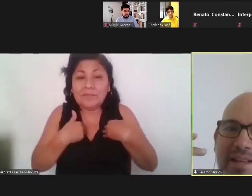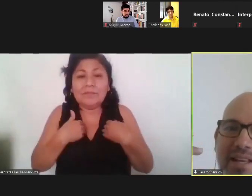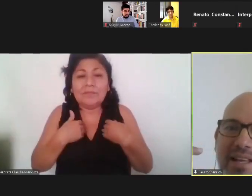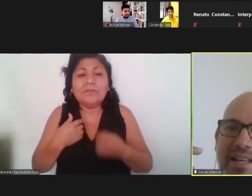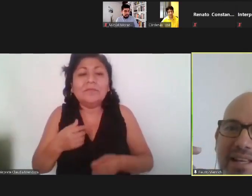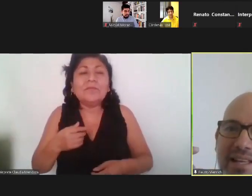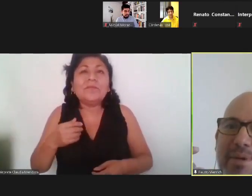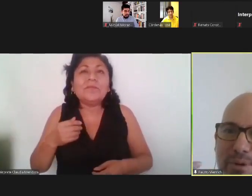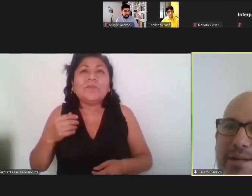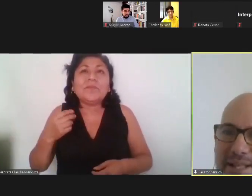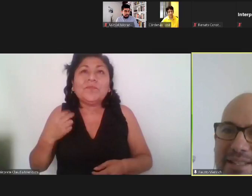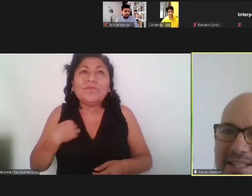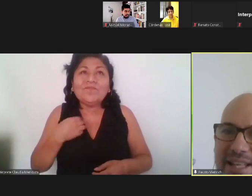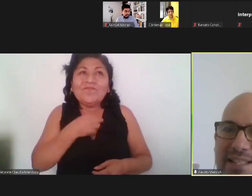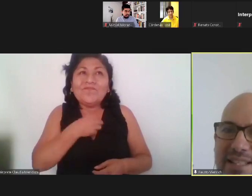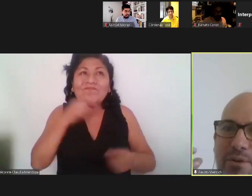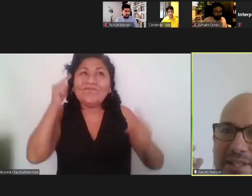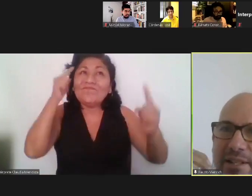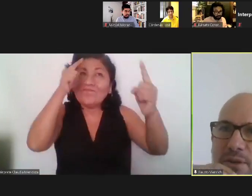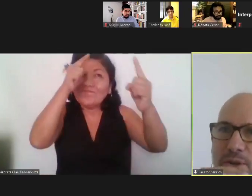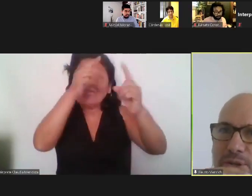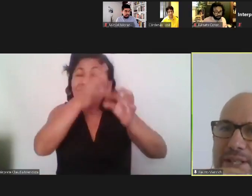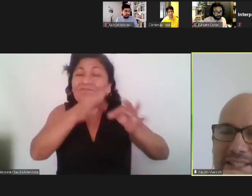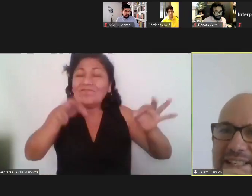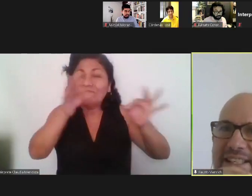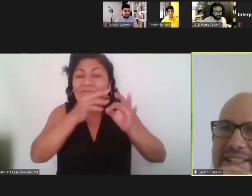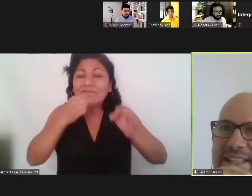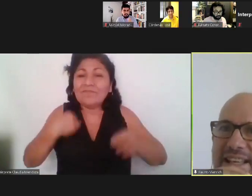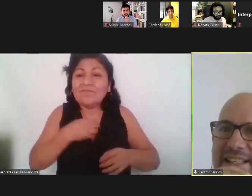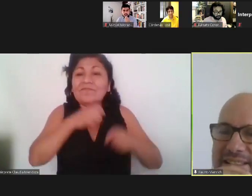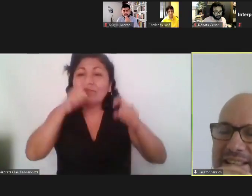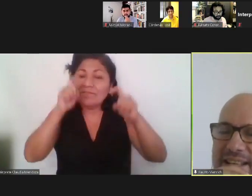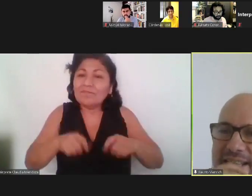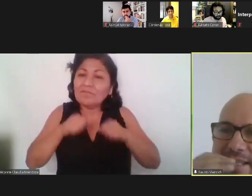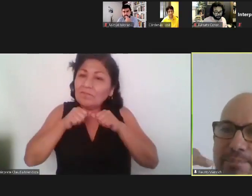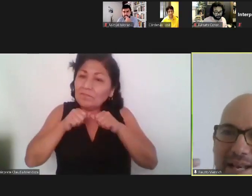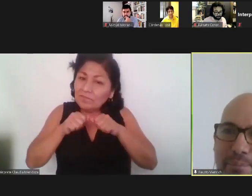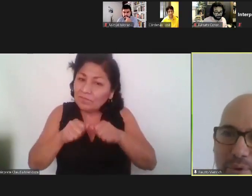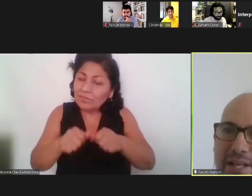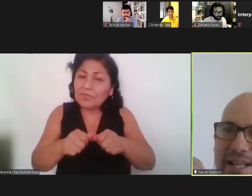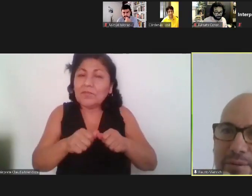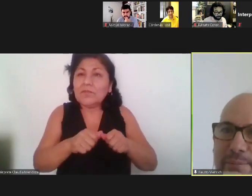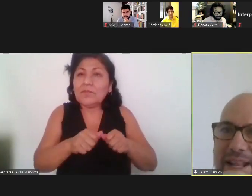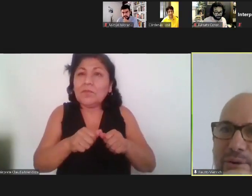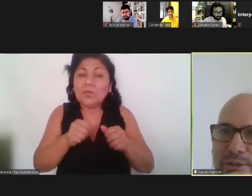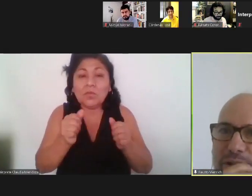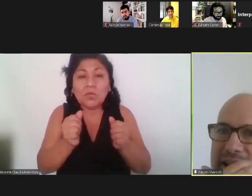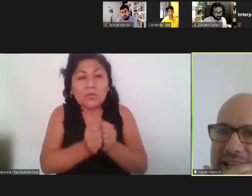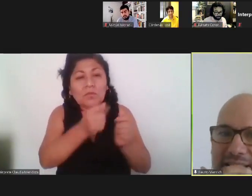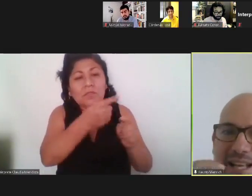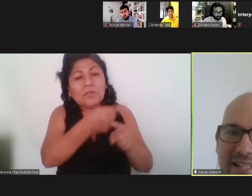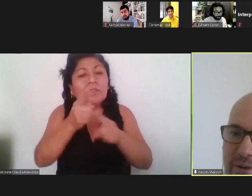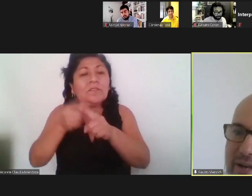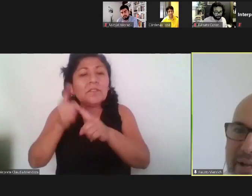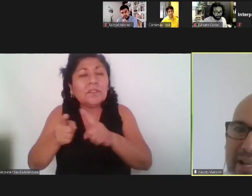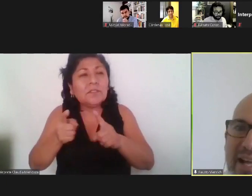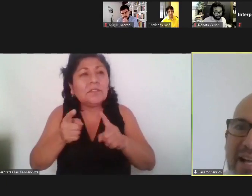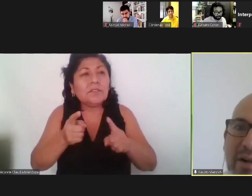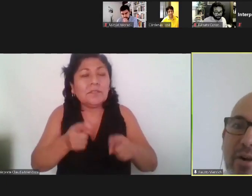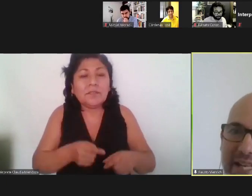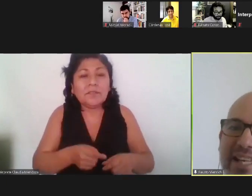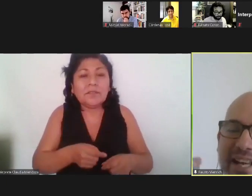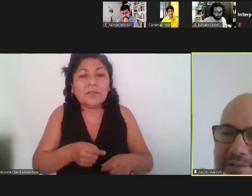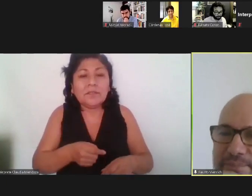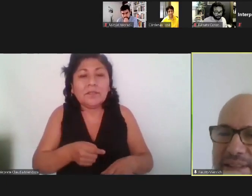que vamos a mantener este contacto con todas estas entidades y para poder de alguna manera consolidar y dar de alguna